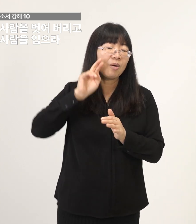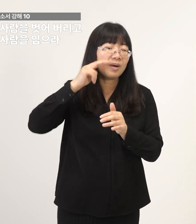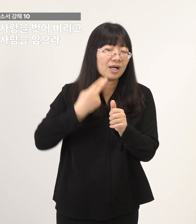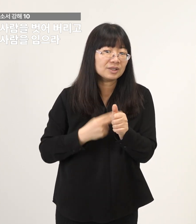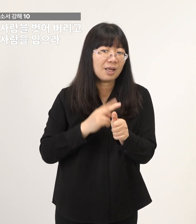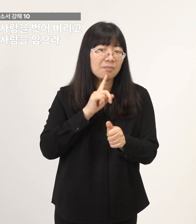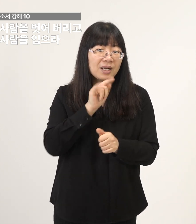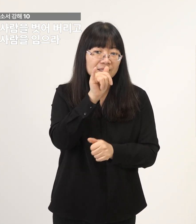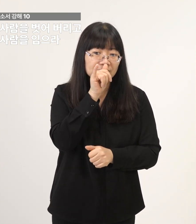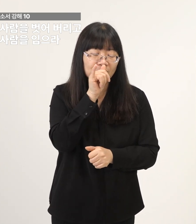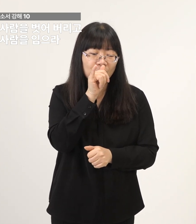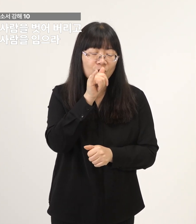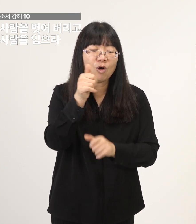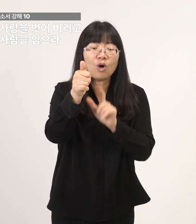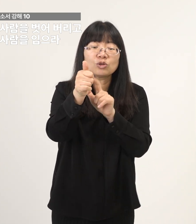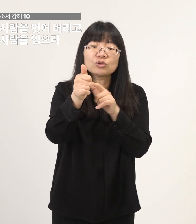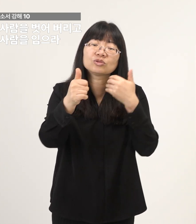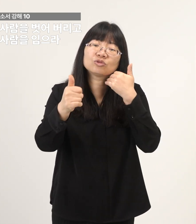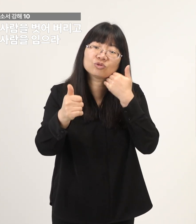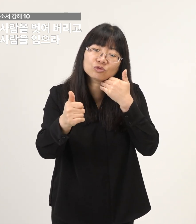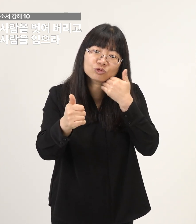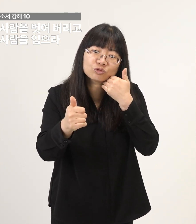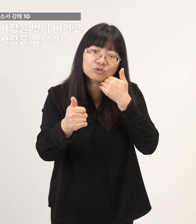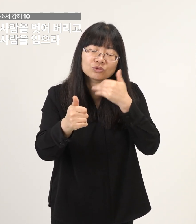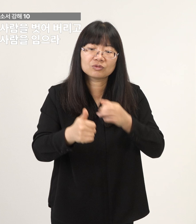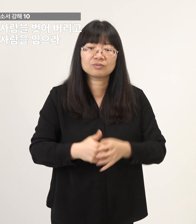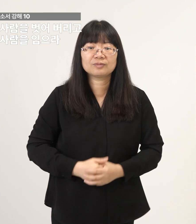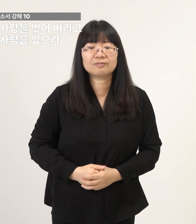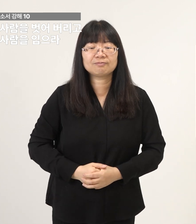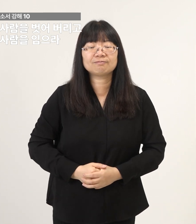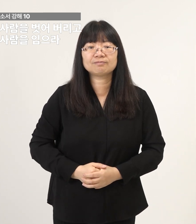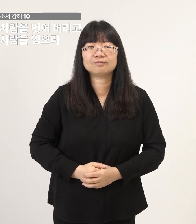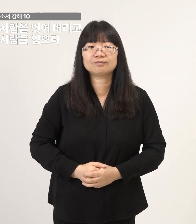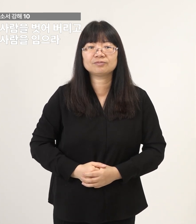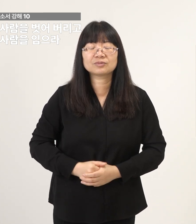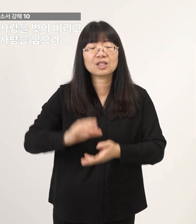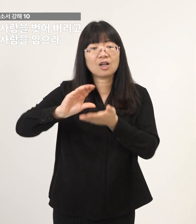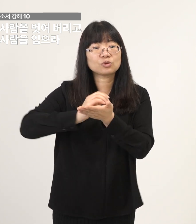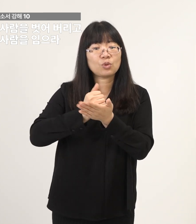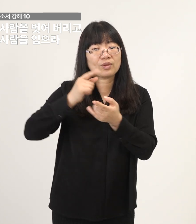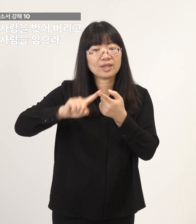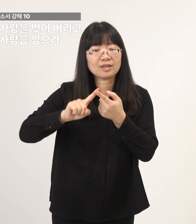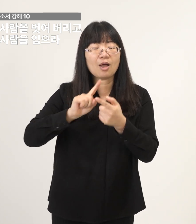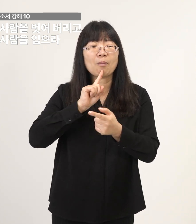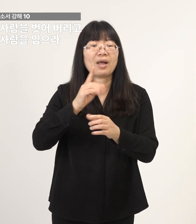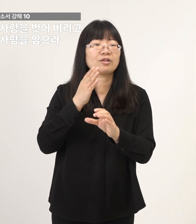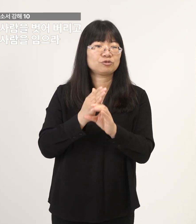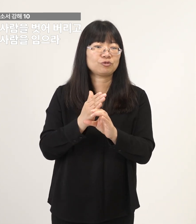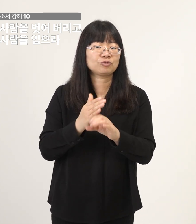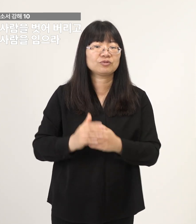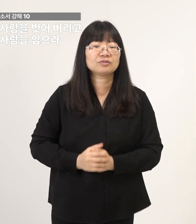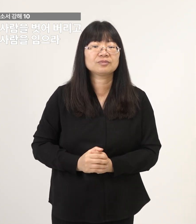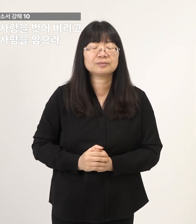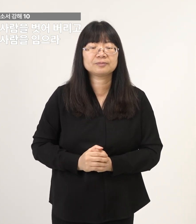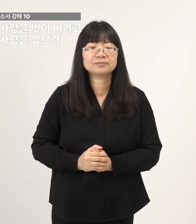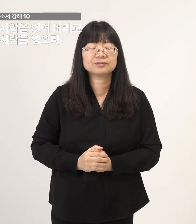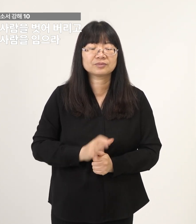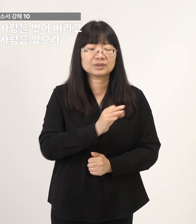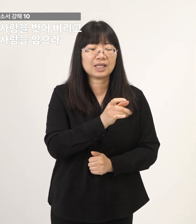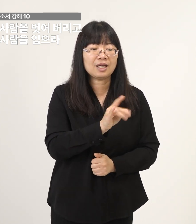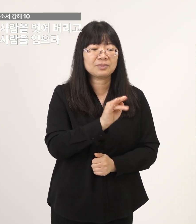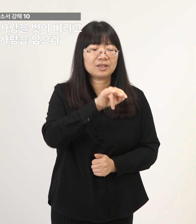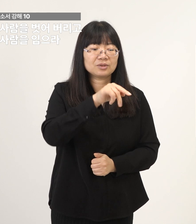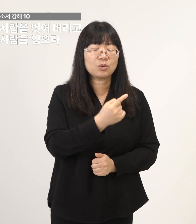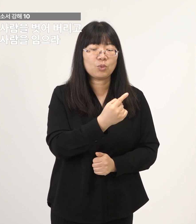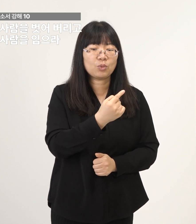얘기예요. 그러면 여기서 그는 누구를 가리키는 걸까요? 그리스도를 가리키는 거란 말이에요. 에베소